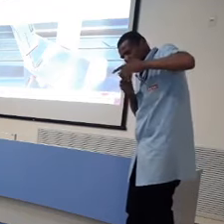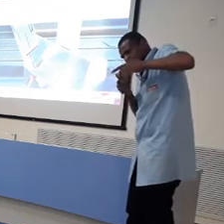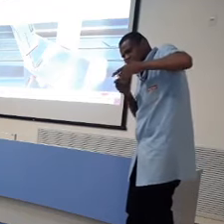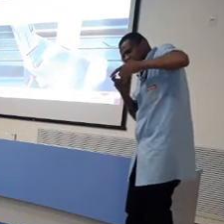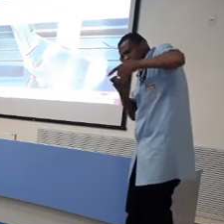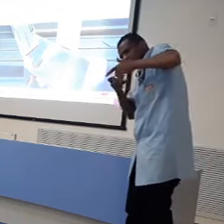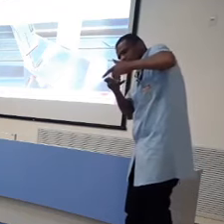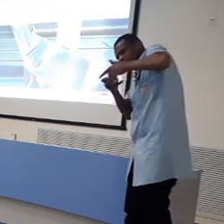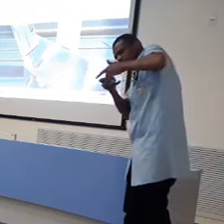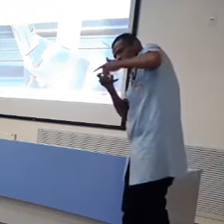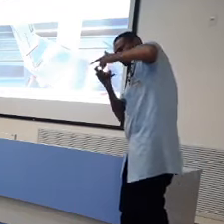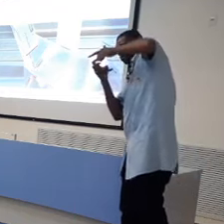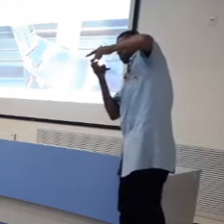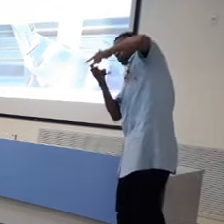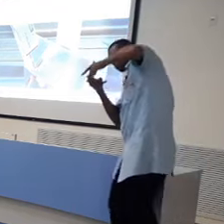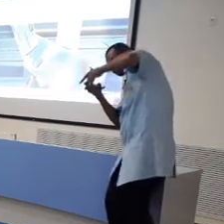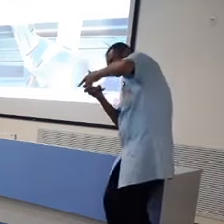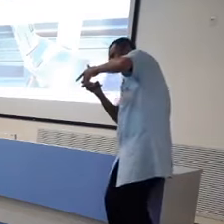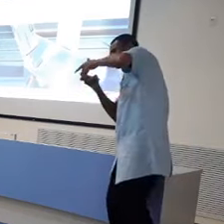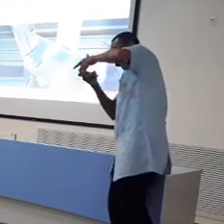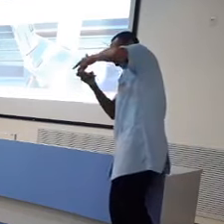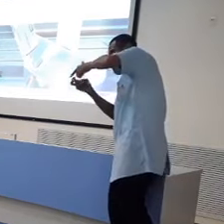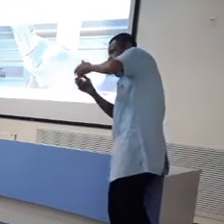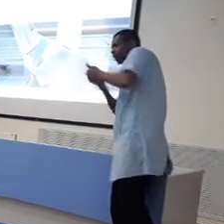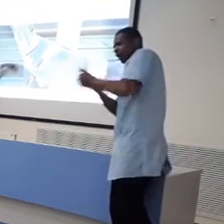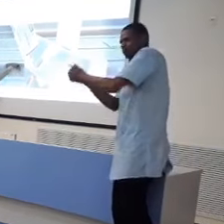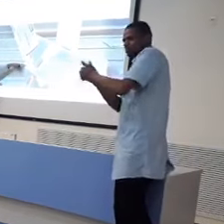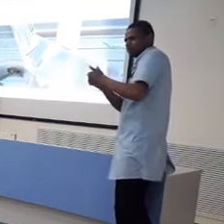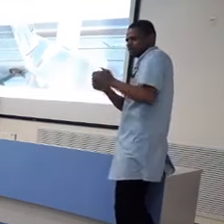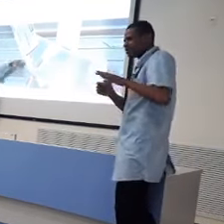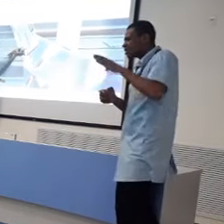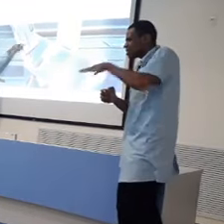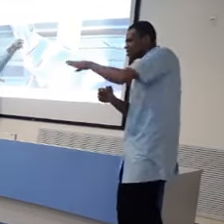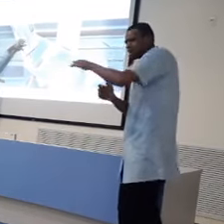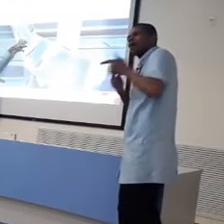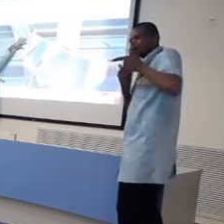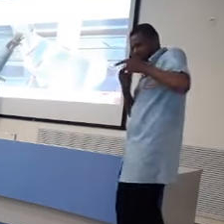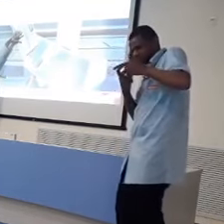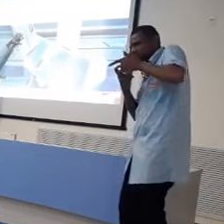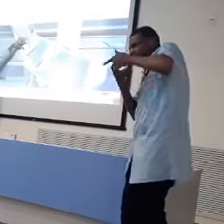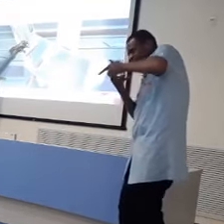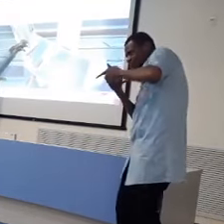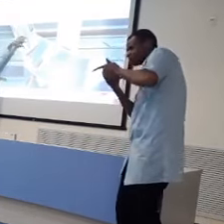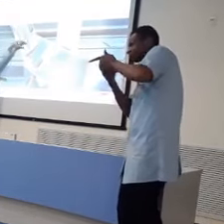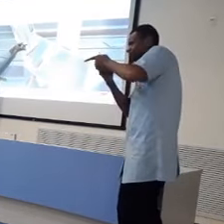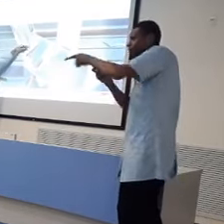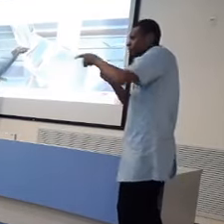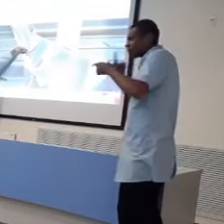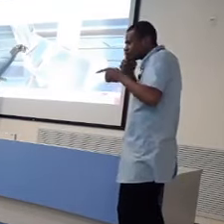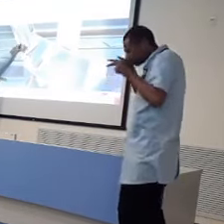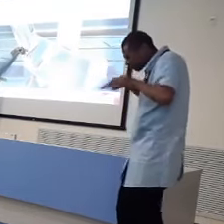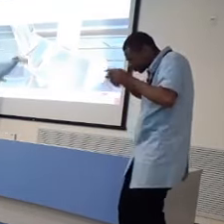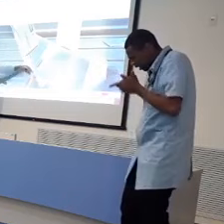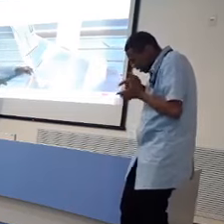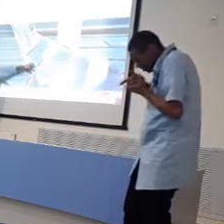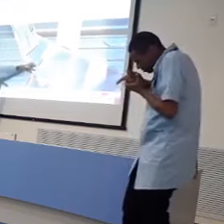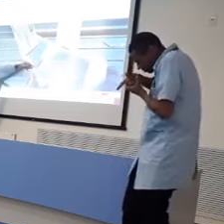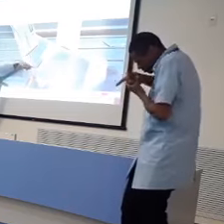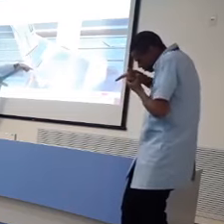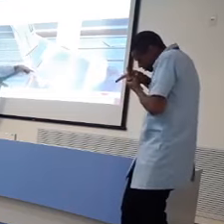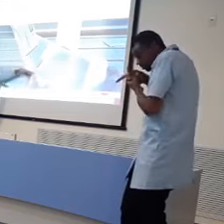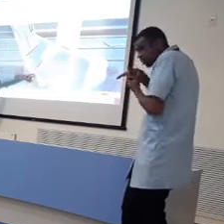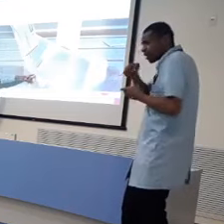junta. Tá? Então, vocês veem que ele está aqui. Esse é o seguidor de junta. Então, ele tem